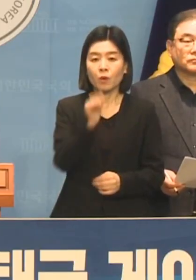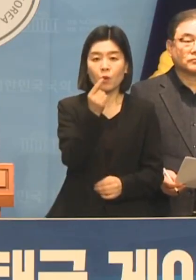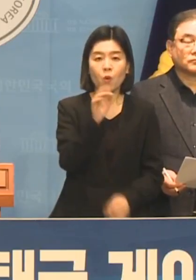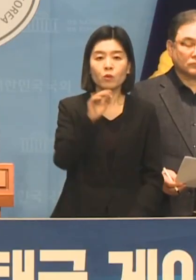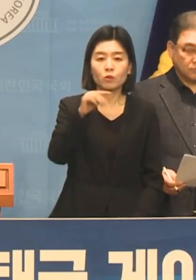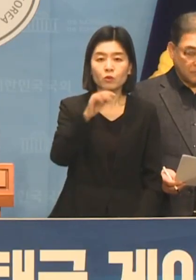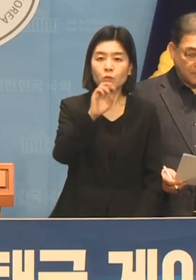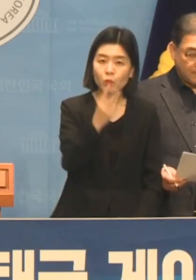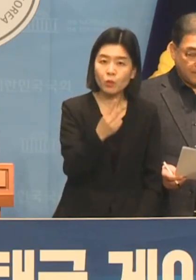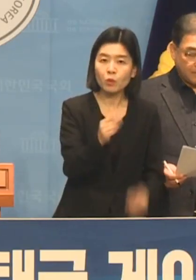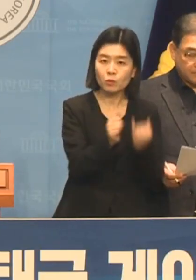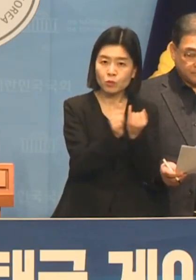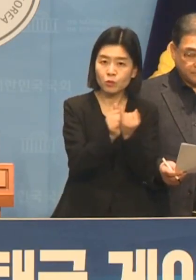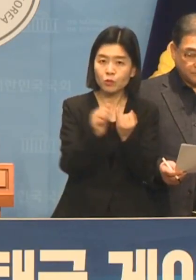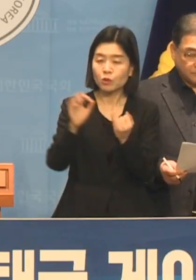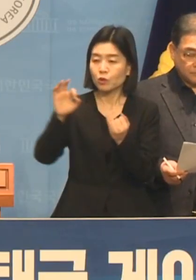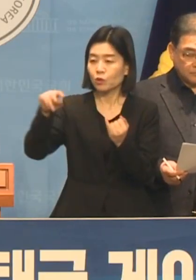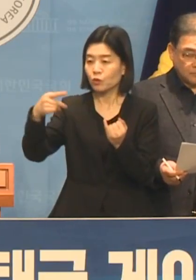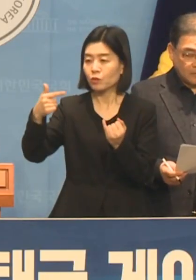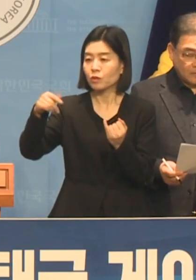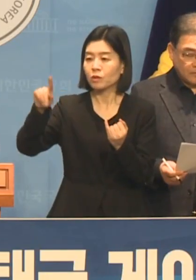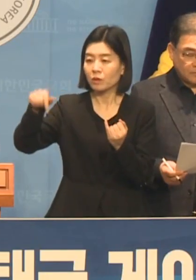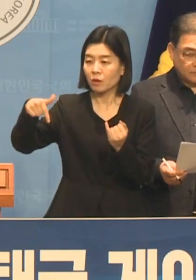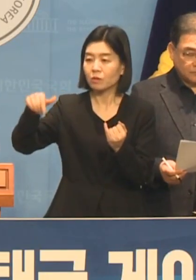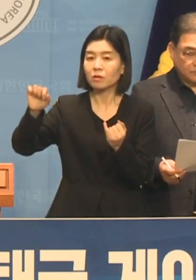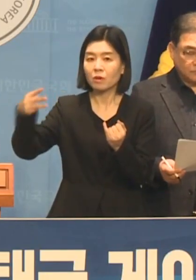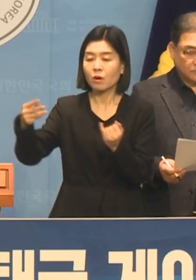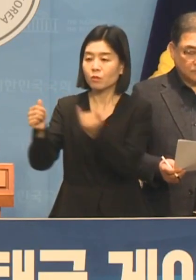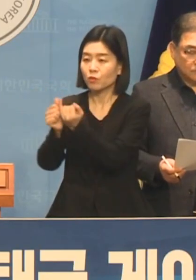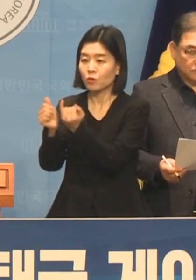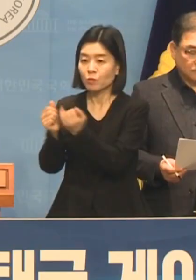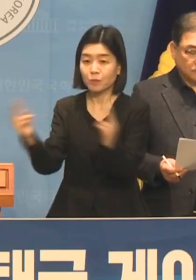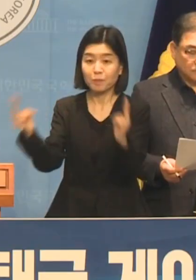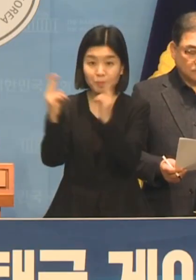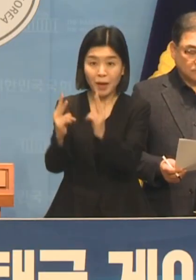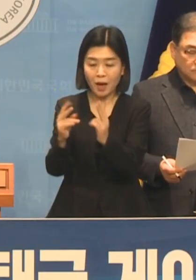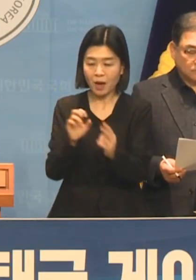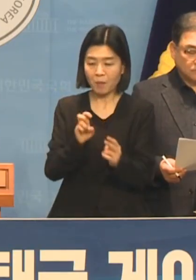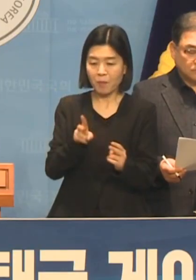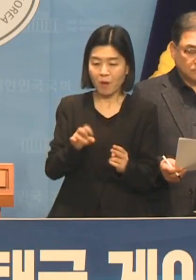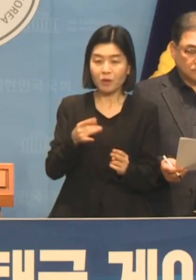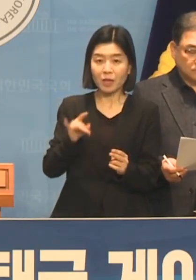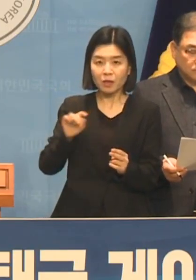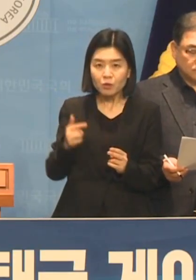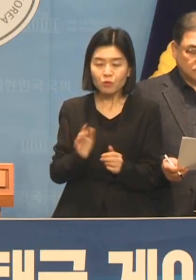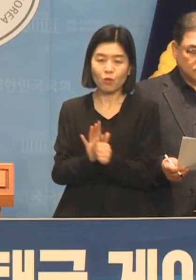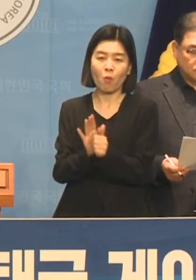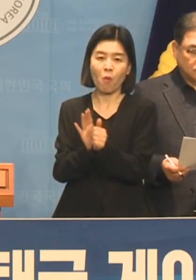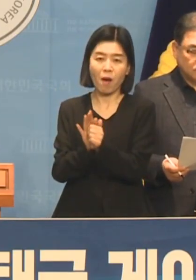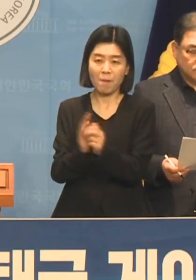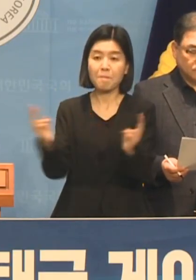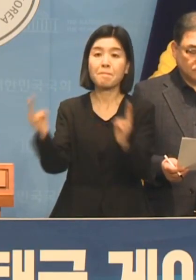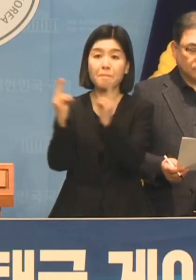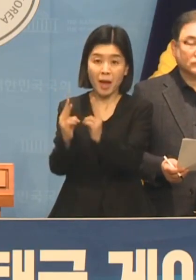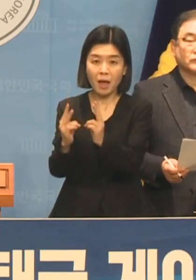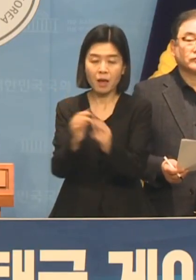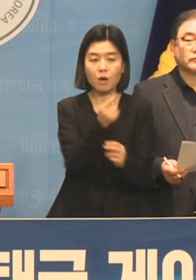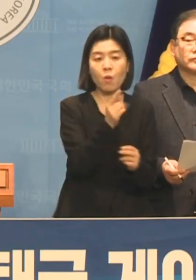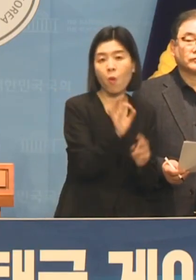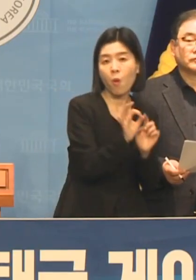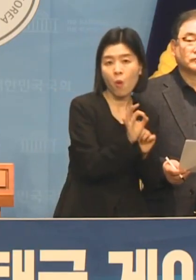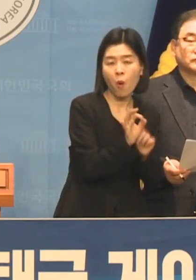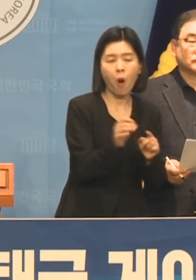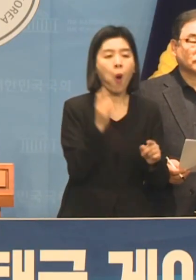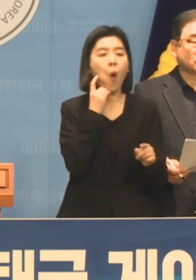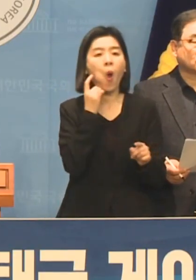홍준표, 윤석열 부부 동반 해동도 명태균이 성사. 홍준표 시장은 더 이상 거짓말로 국민을